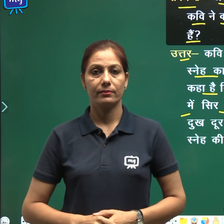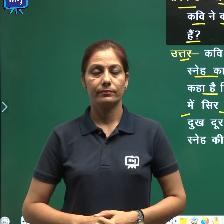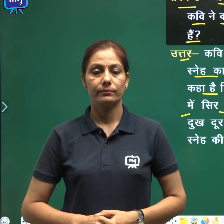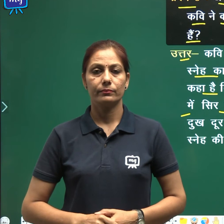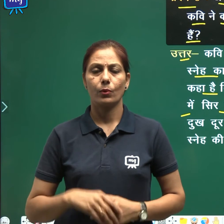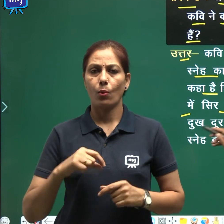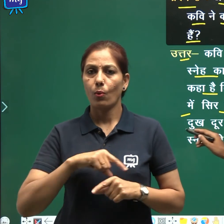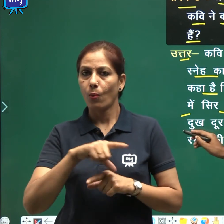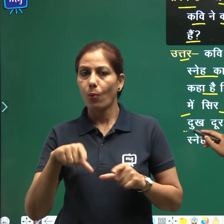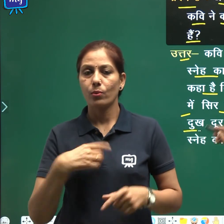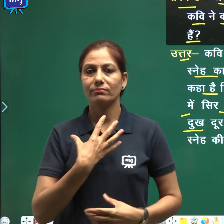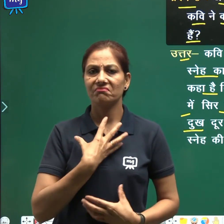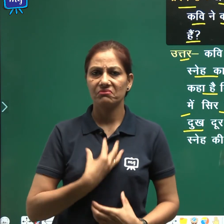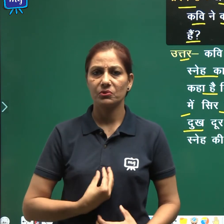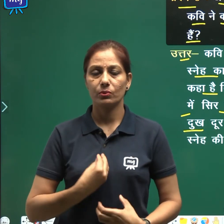सारे दुख